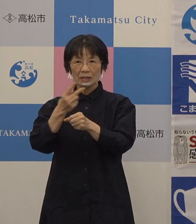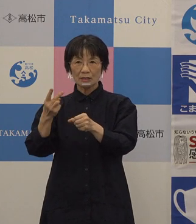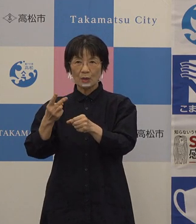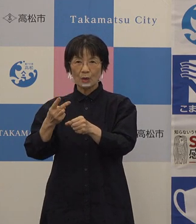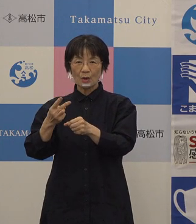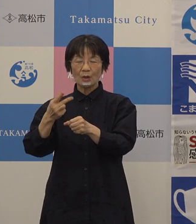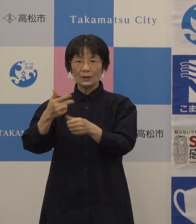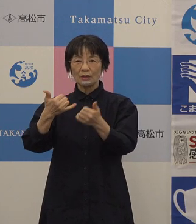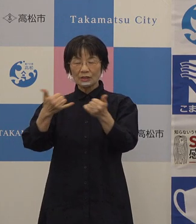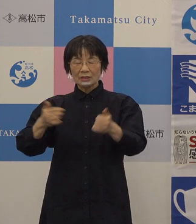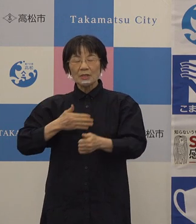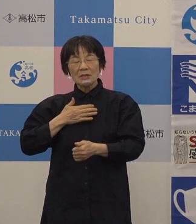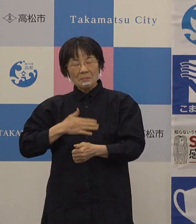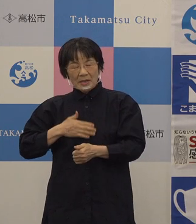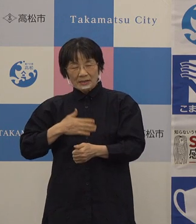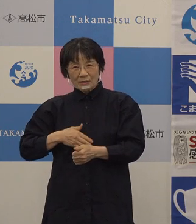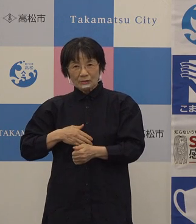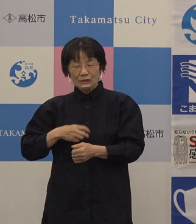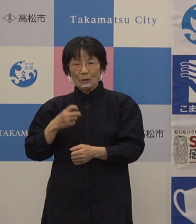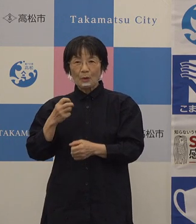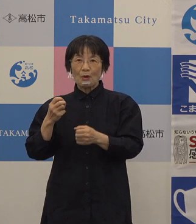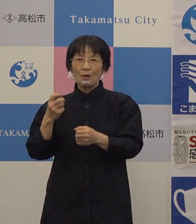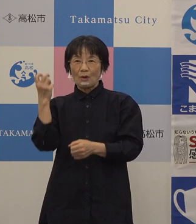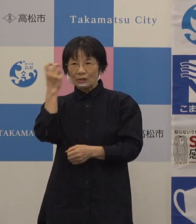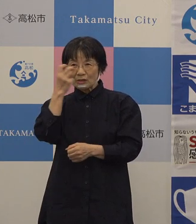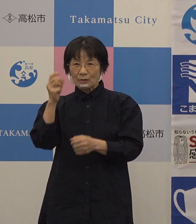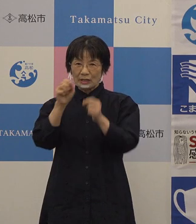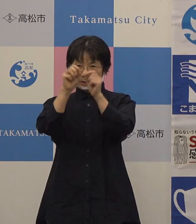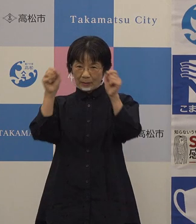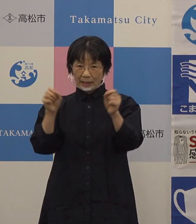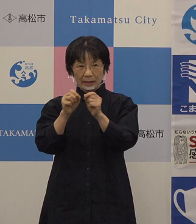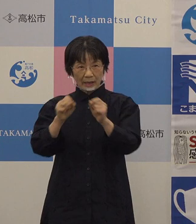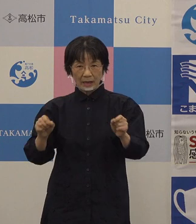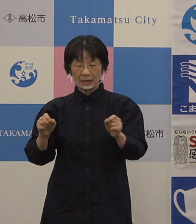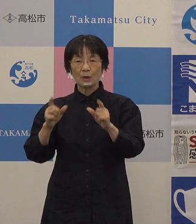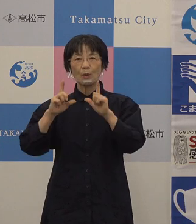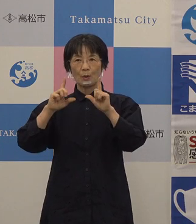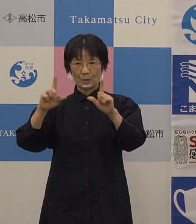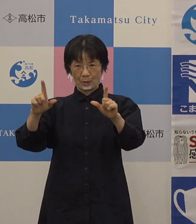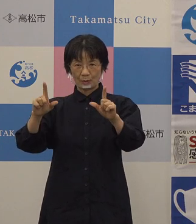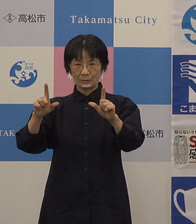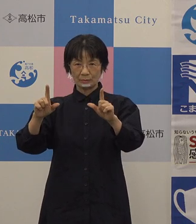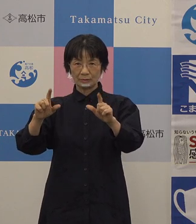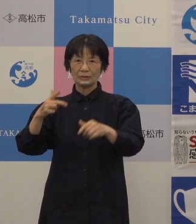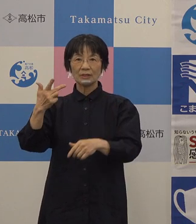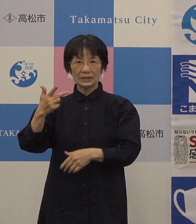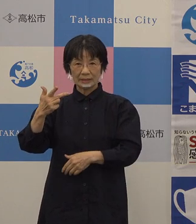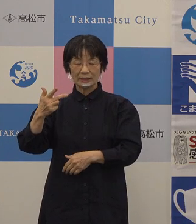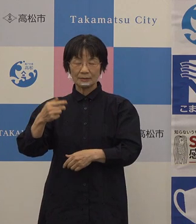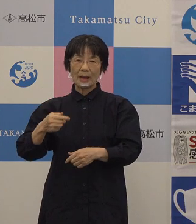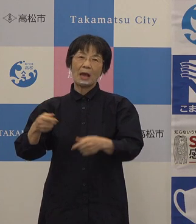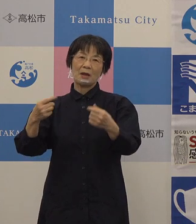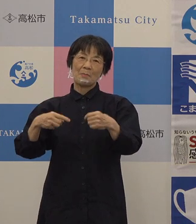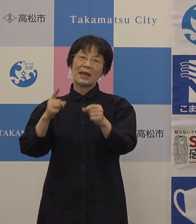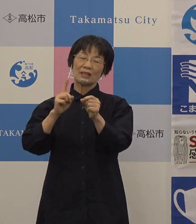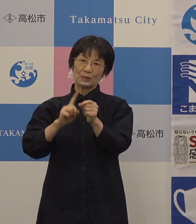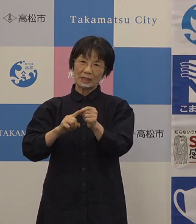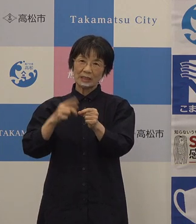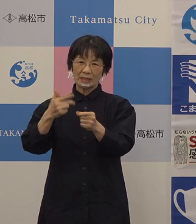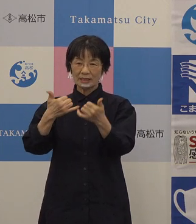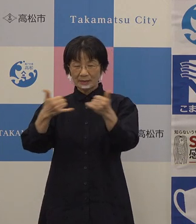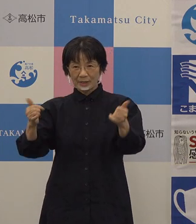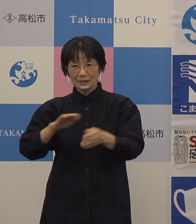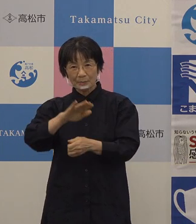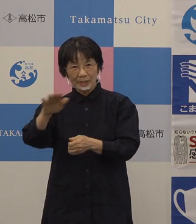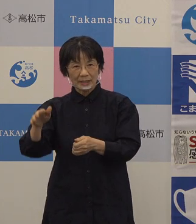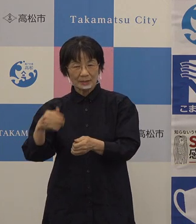満足度調査の結果を取りまとめましたので、ご報告するものでございます。本市では毎年、市民の皆様のご意見を